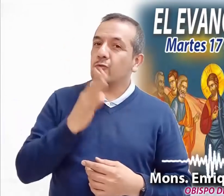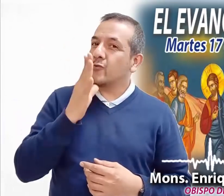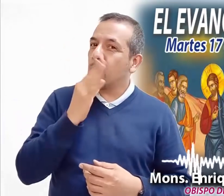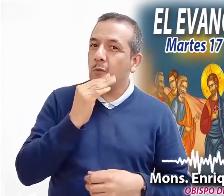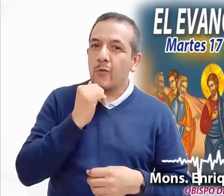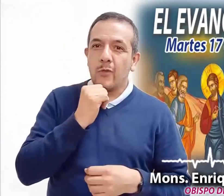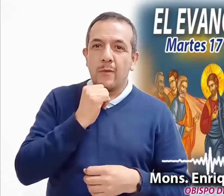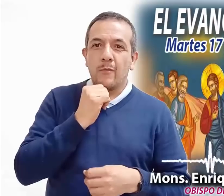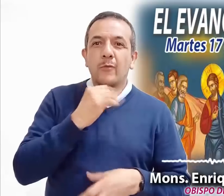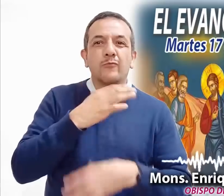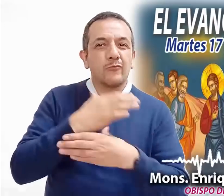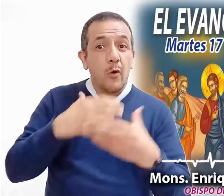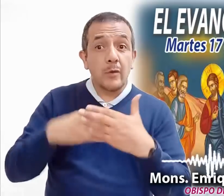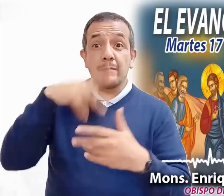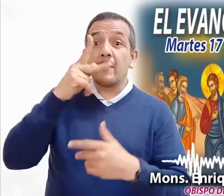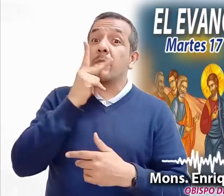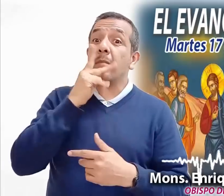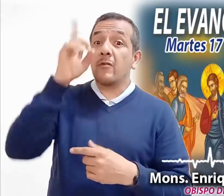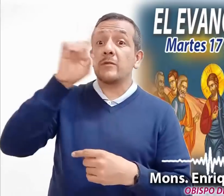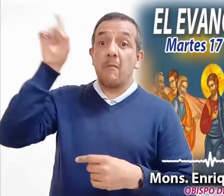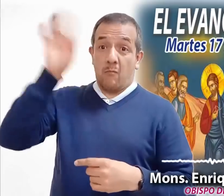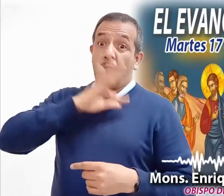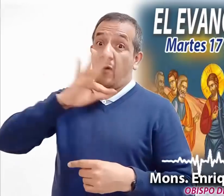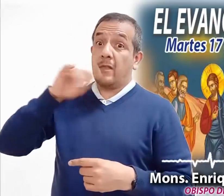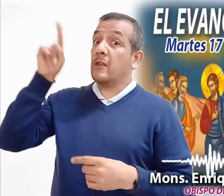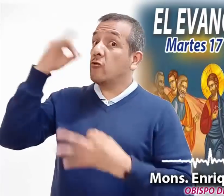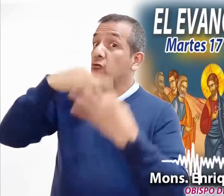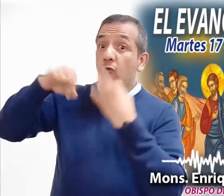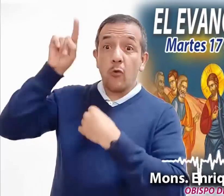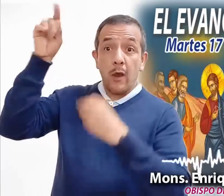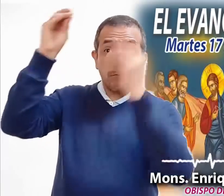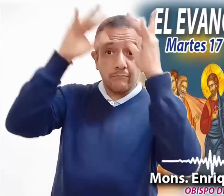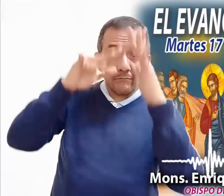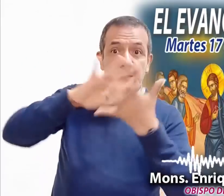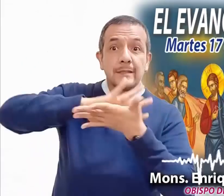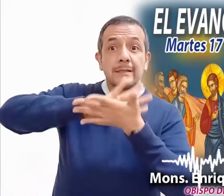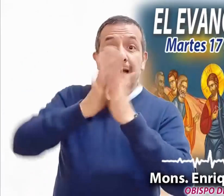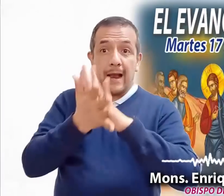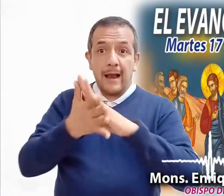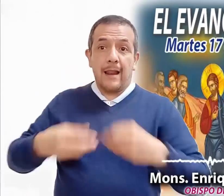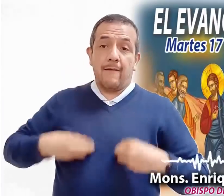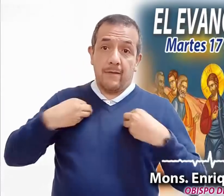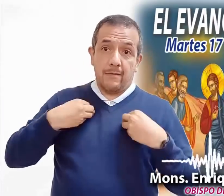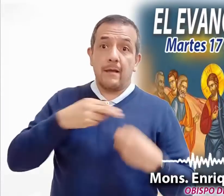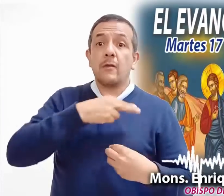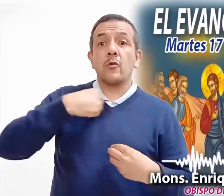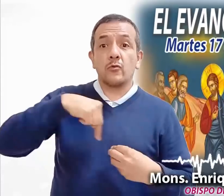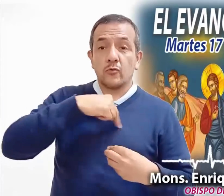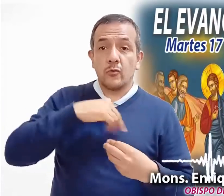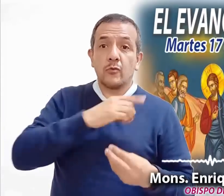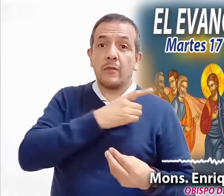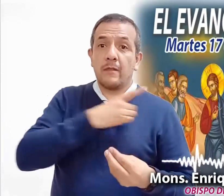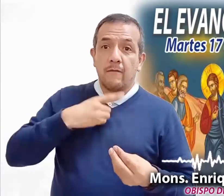Dios todo se transforma. El Evangelio nos insiste en esta confianza en Dios y no